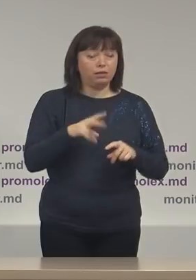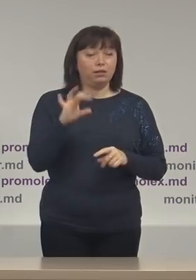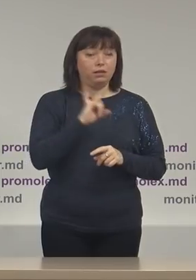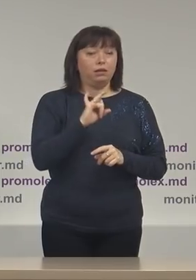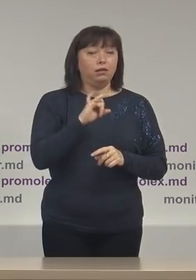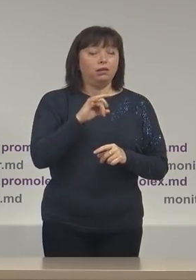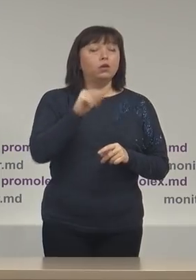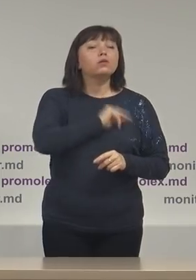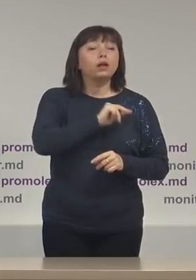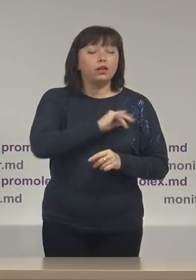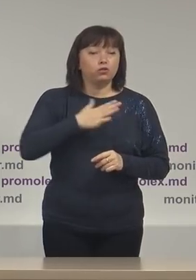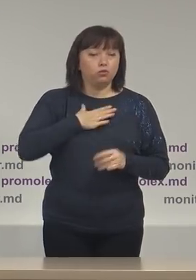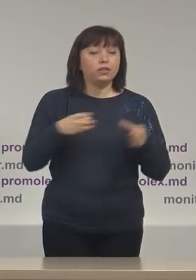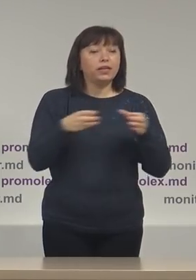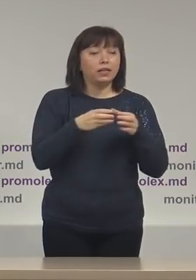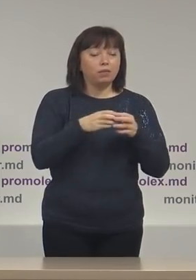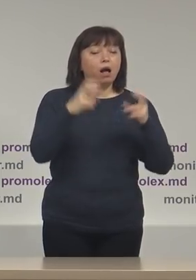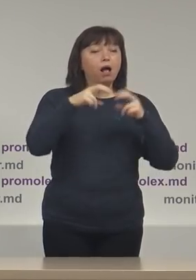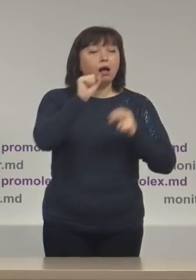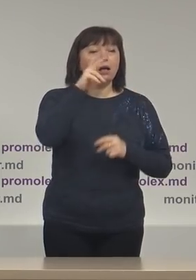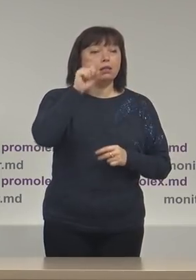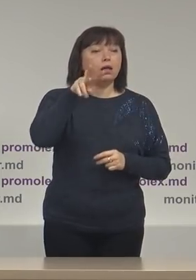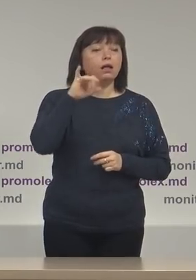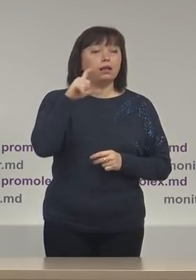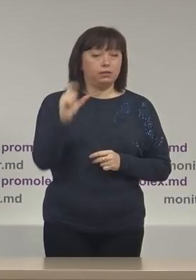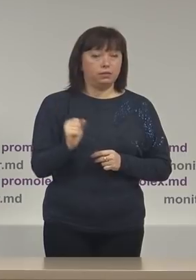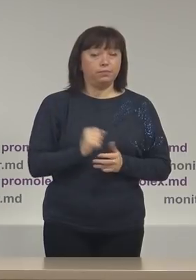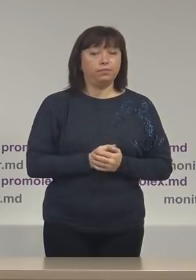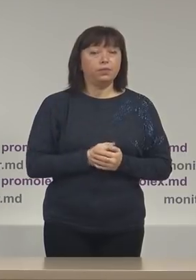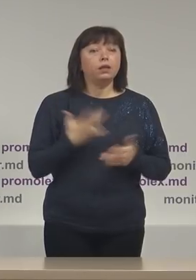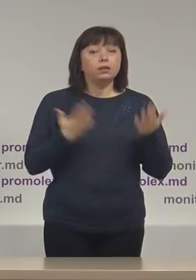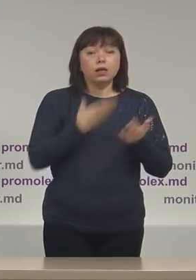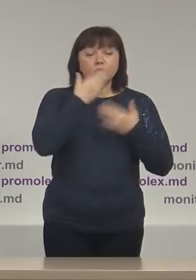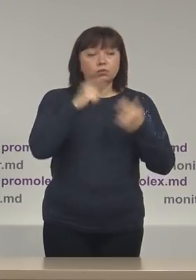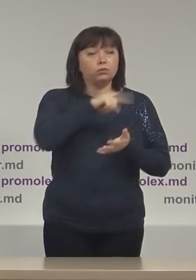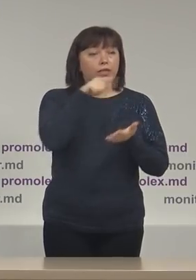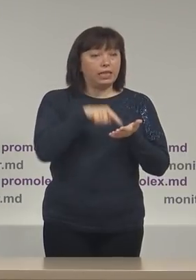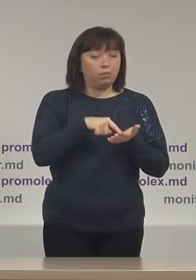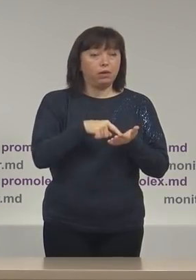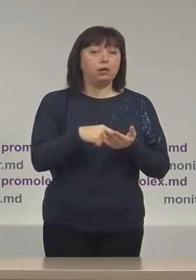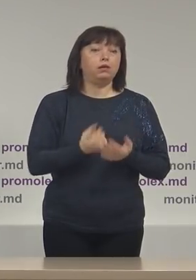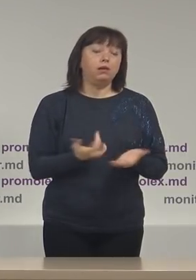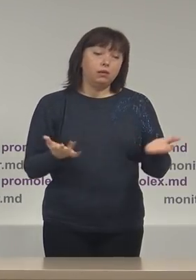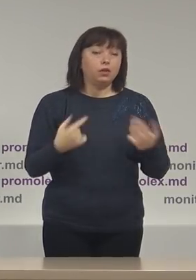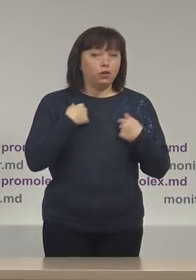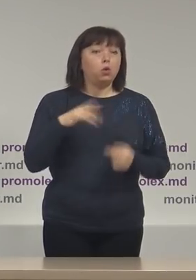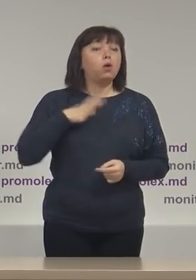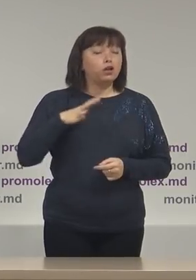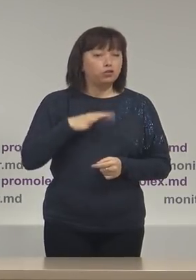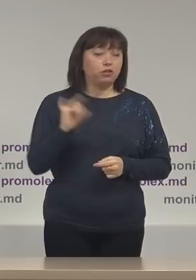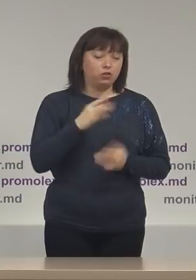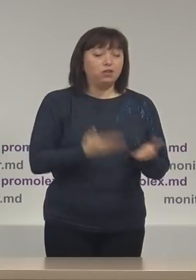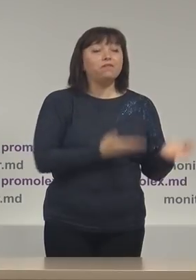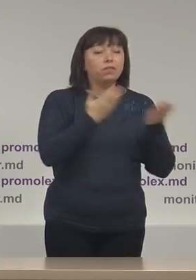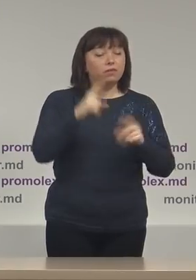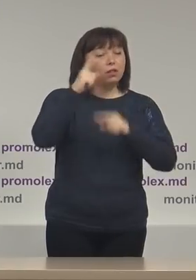din echipa de analiză. Dacă nu sunt întrebări, eu vă aștept și vă invit